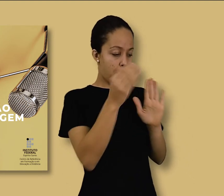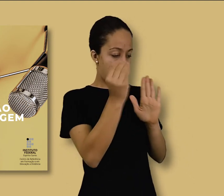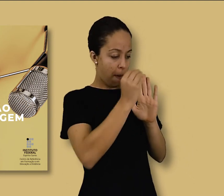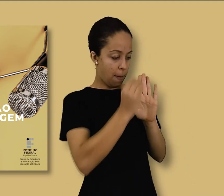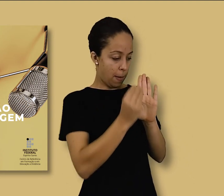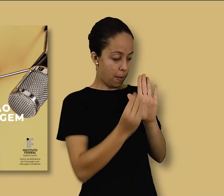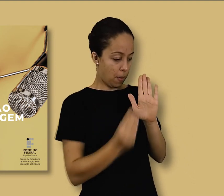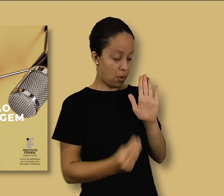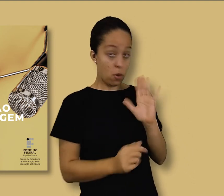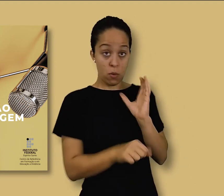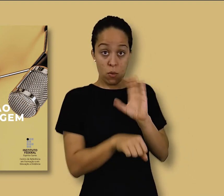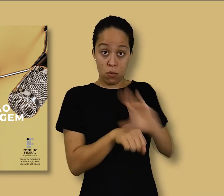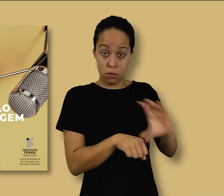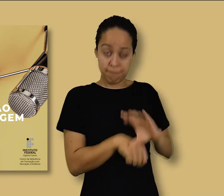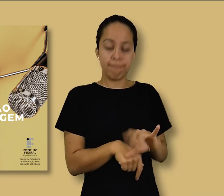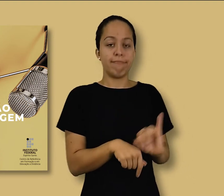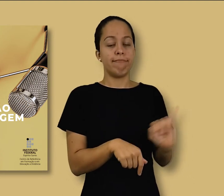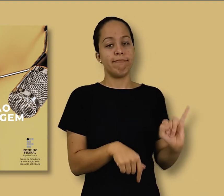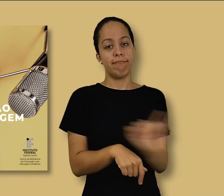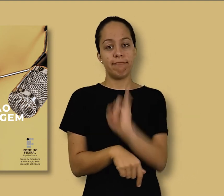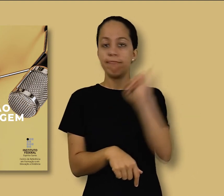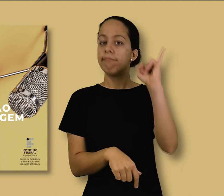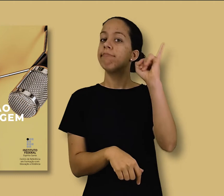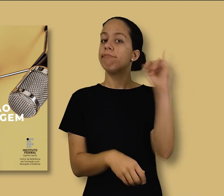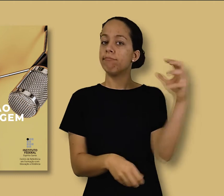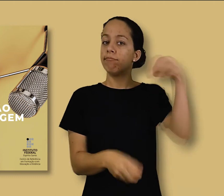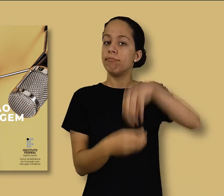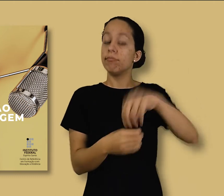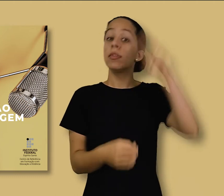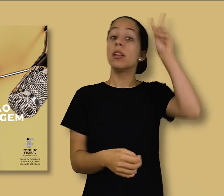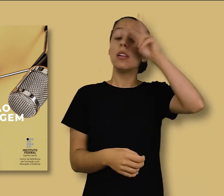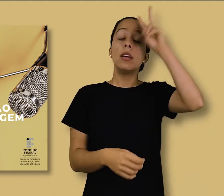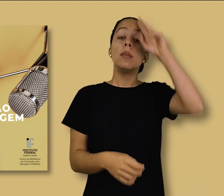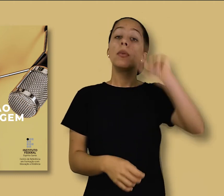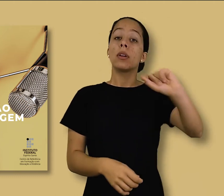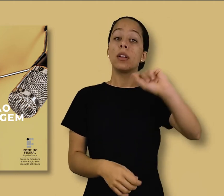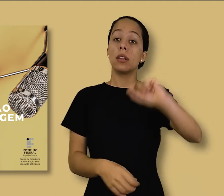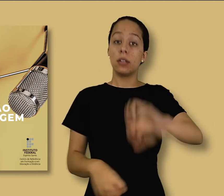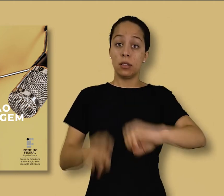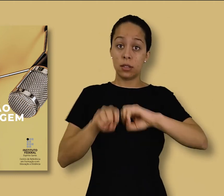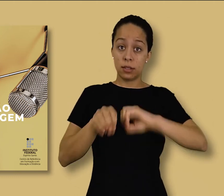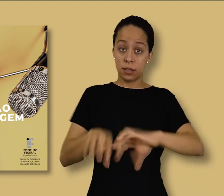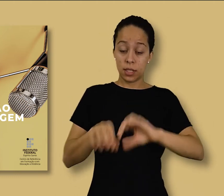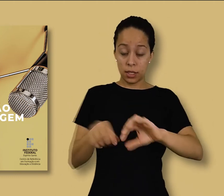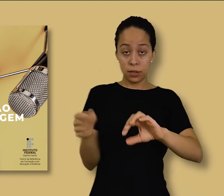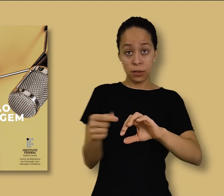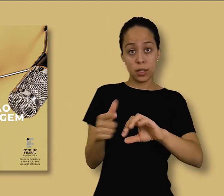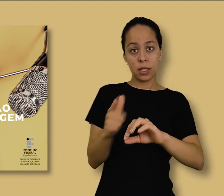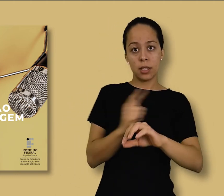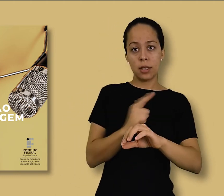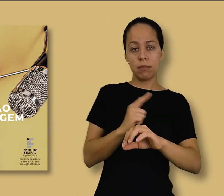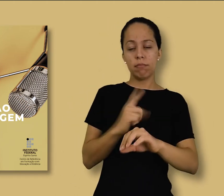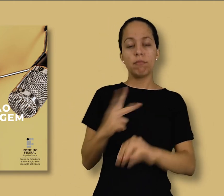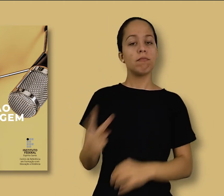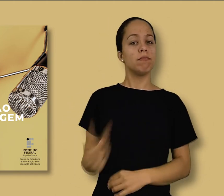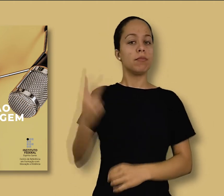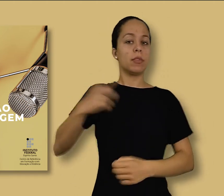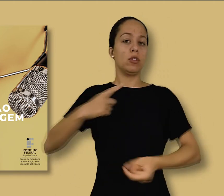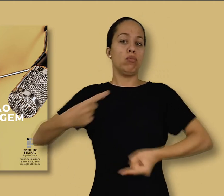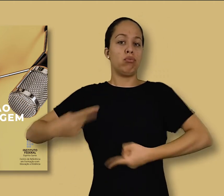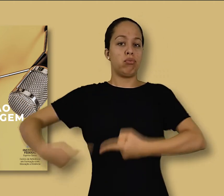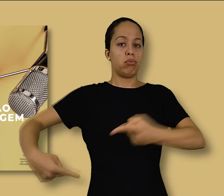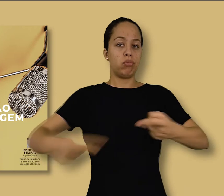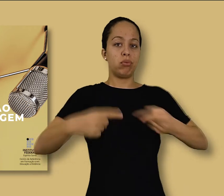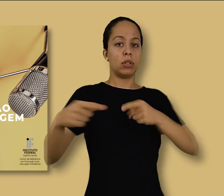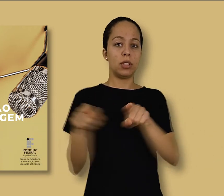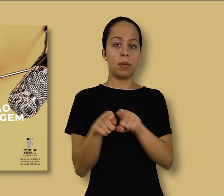o percurso formativo que é oferecido a vocês nesse curso ele é necessariamente o Dilma educação em uma